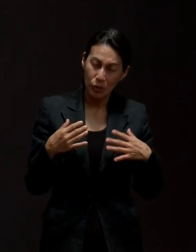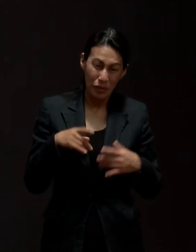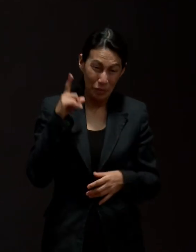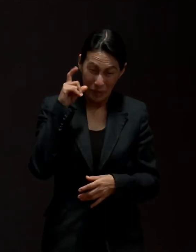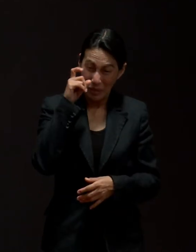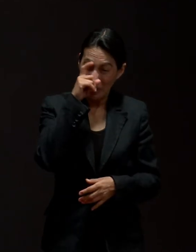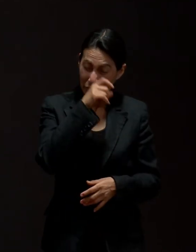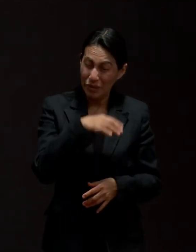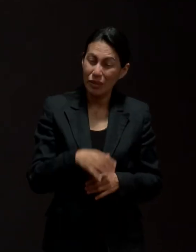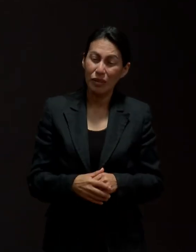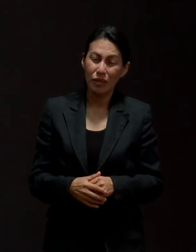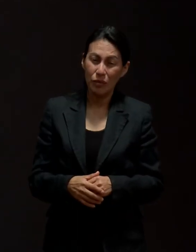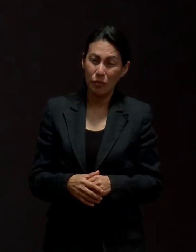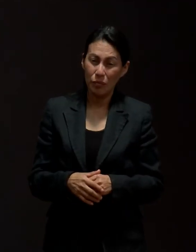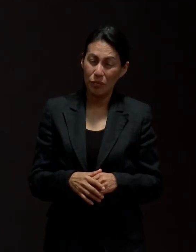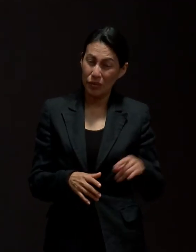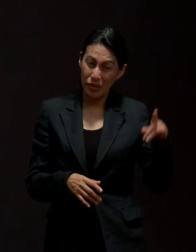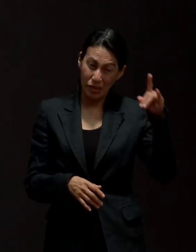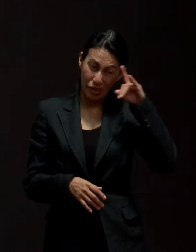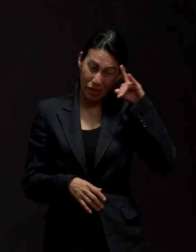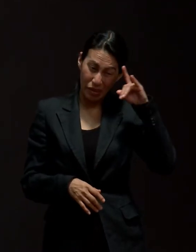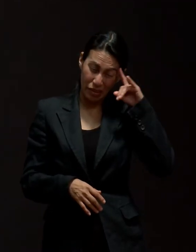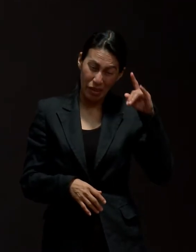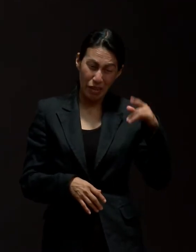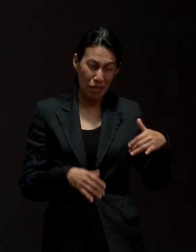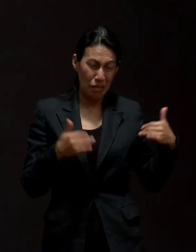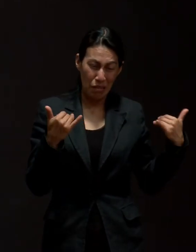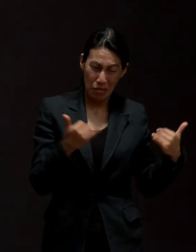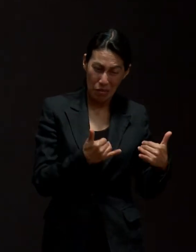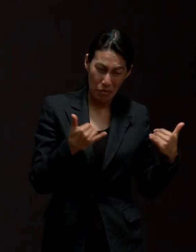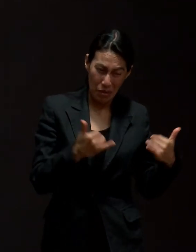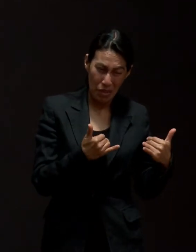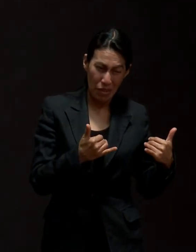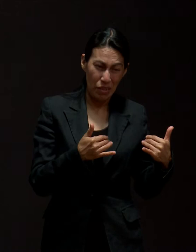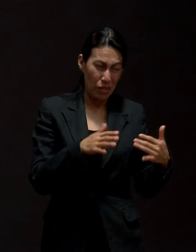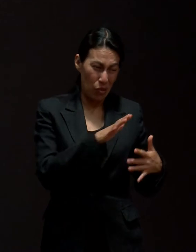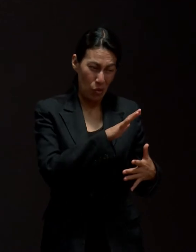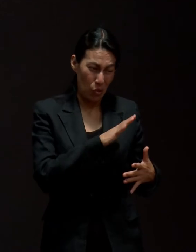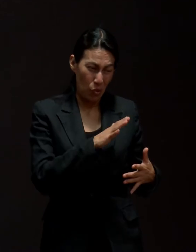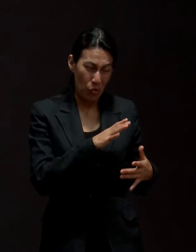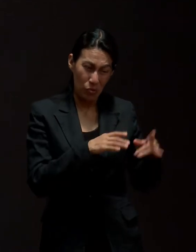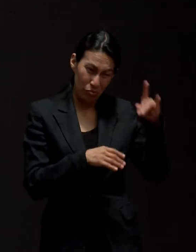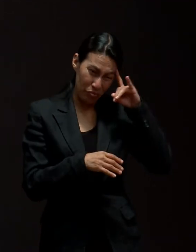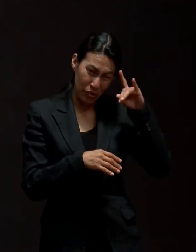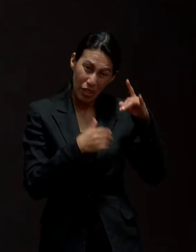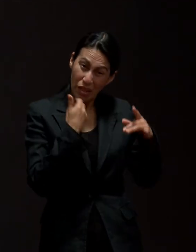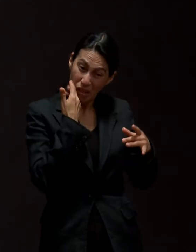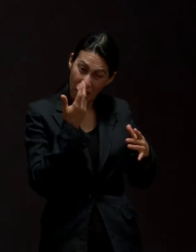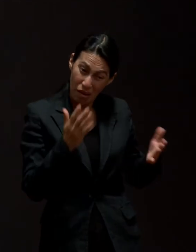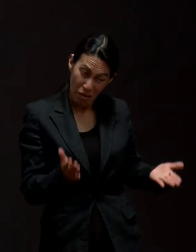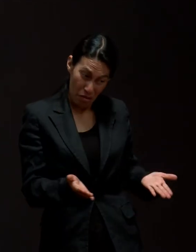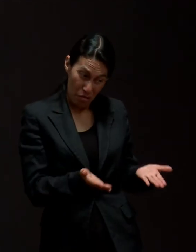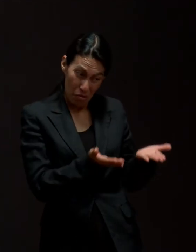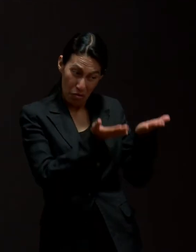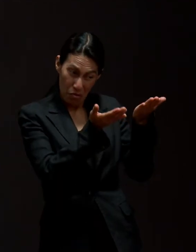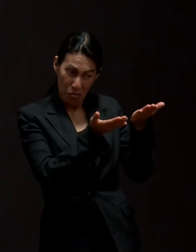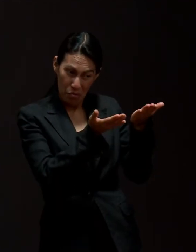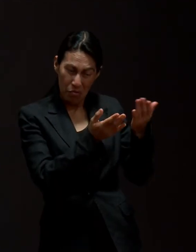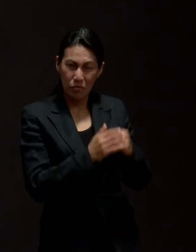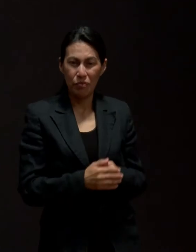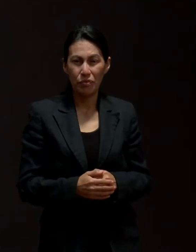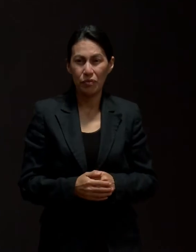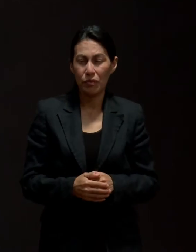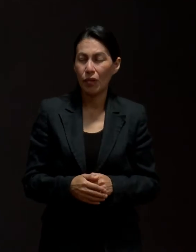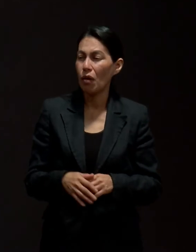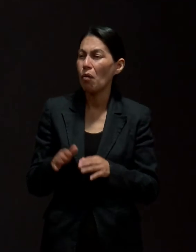sino poderes de este mundo de tinieblas, los poderes de la desobediencia a Dios. Así que la